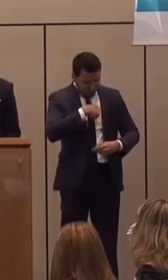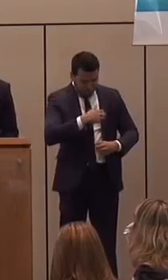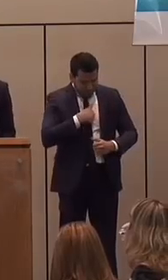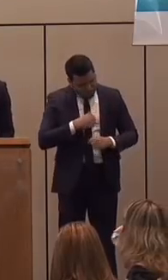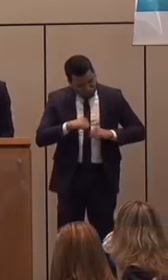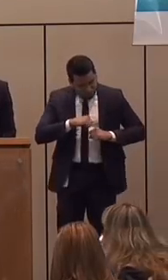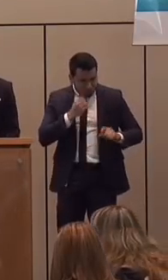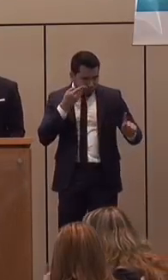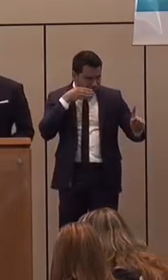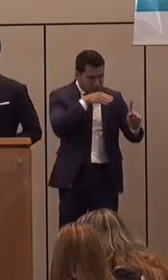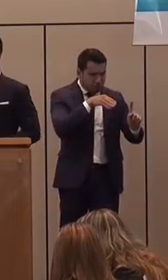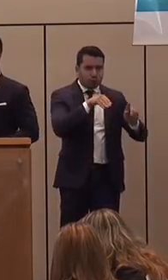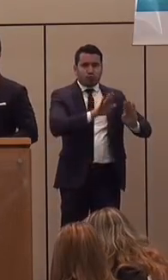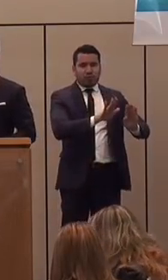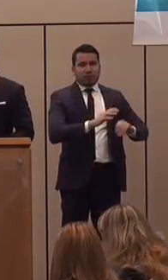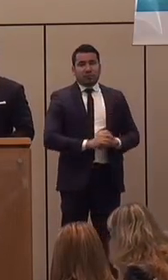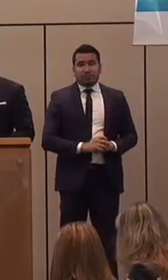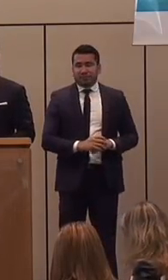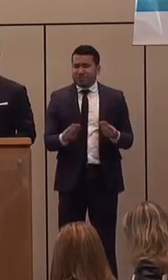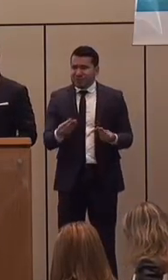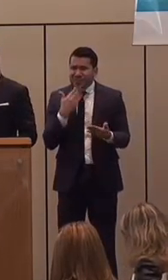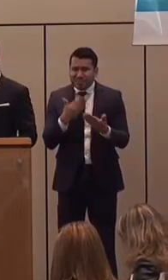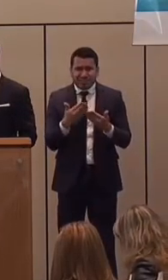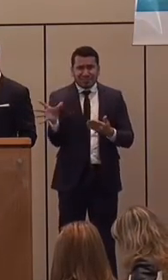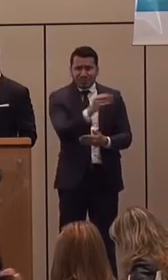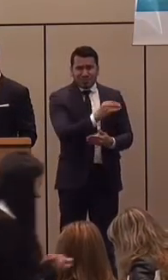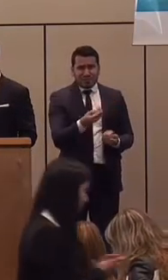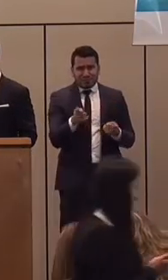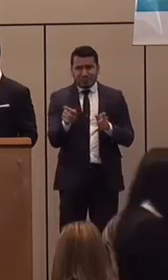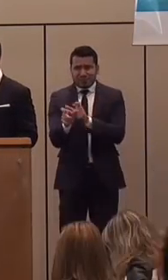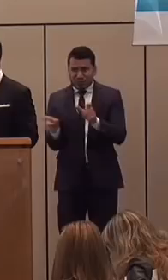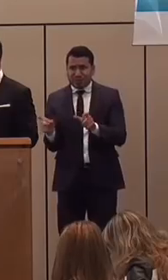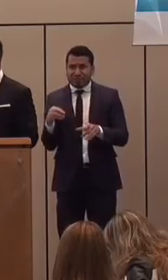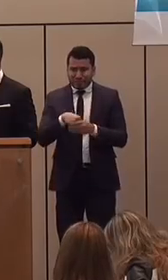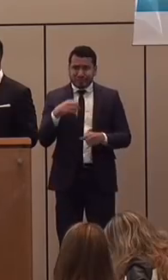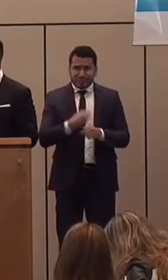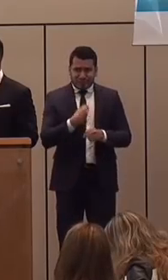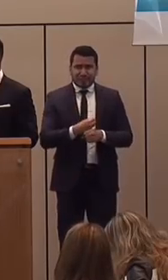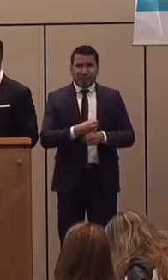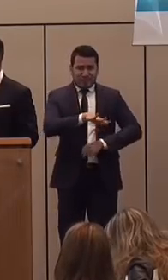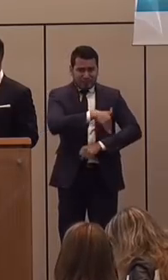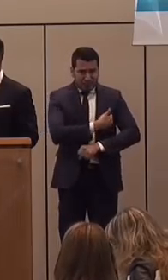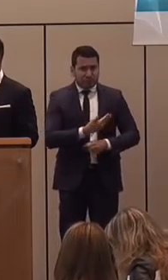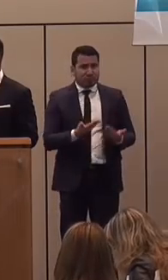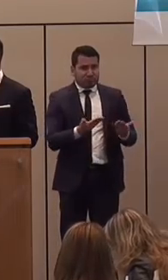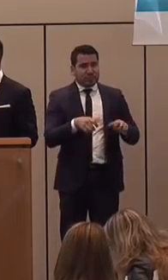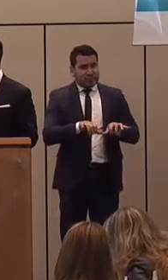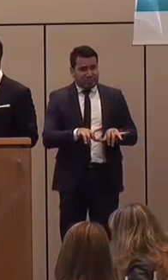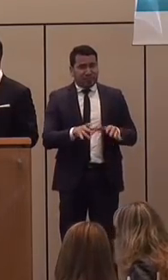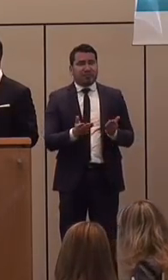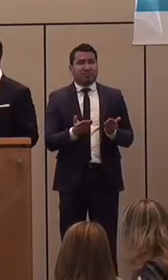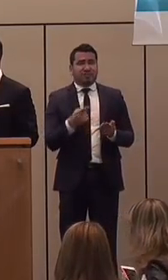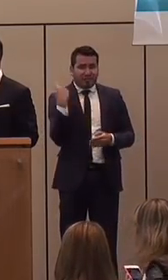ustedes también muchísimas gracias a todos a los funcionarios del ministerio a ustedes los viceministros al secretario general